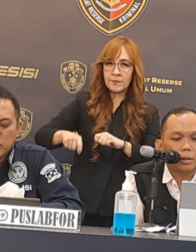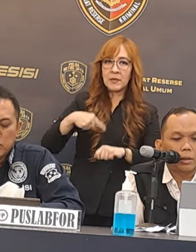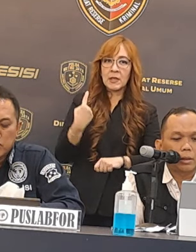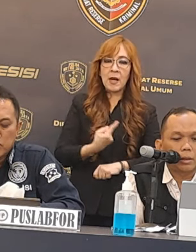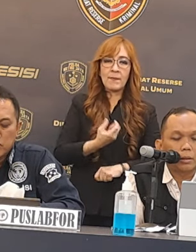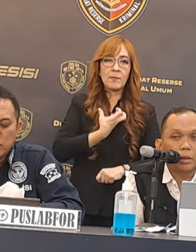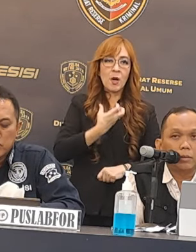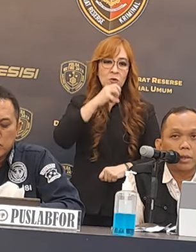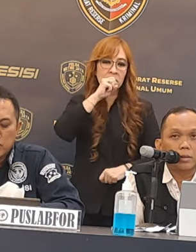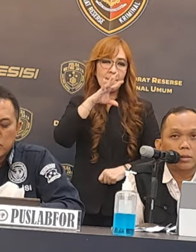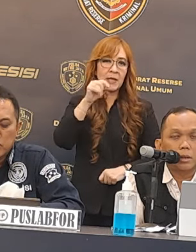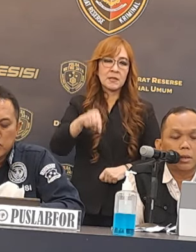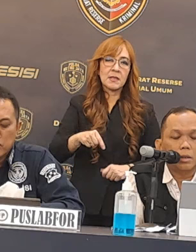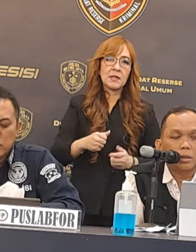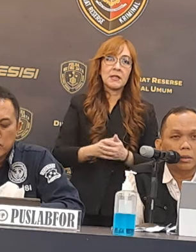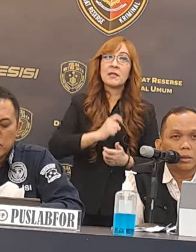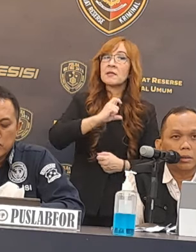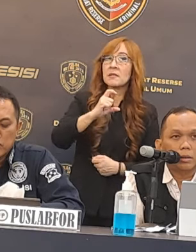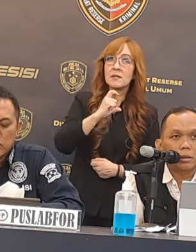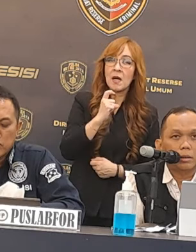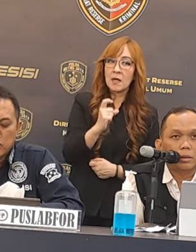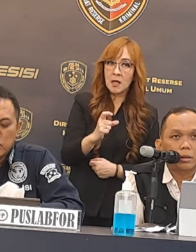sampaikan timeline secara